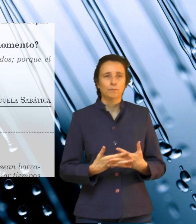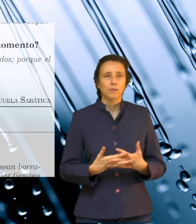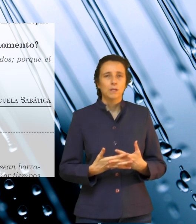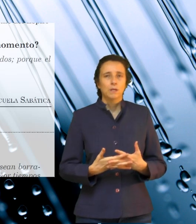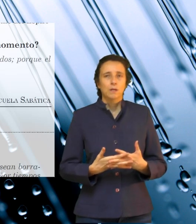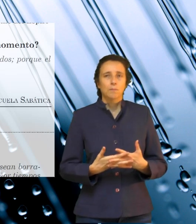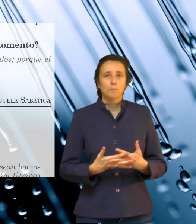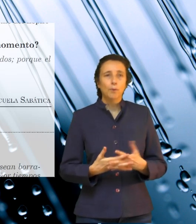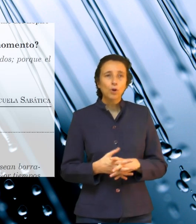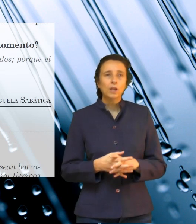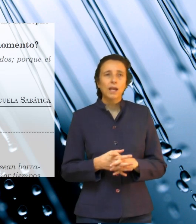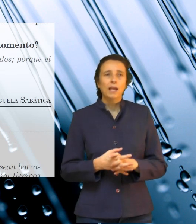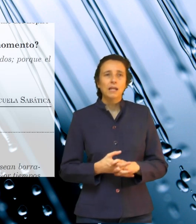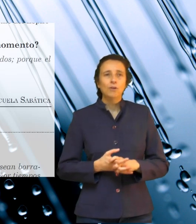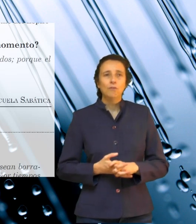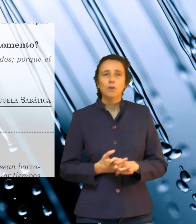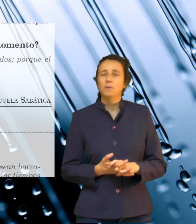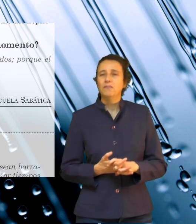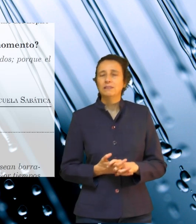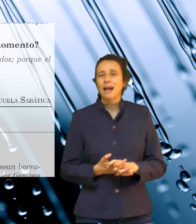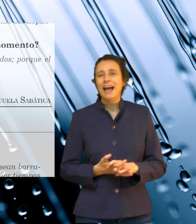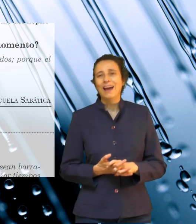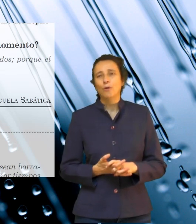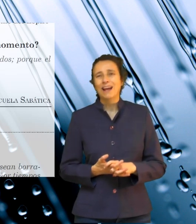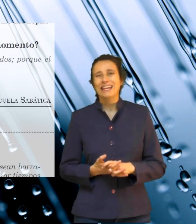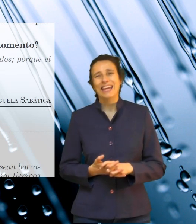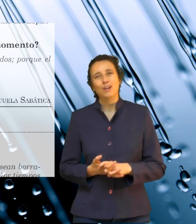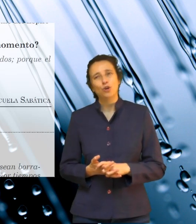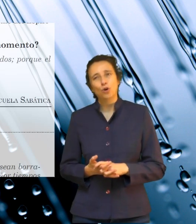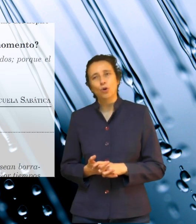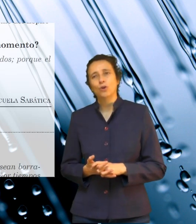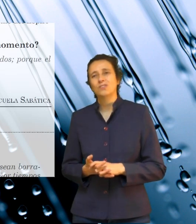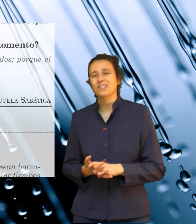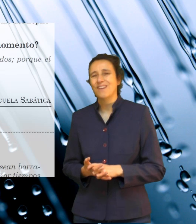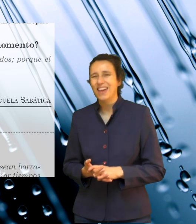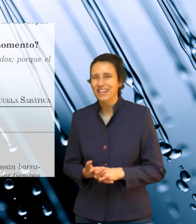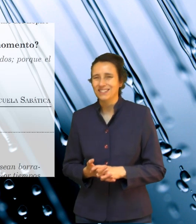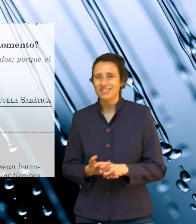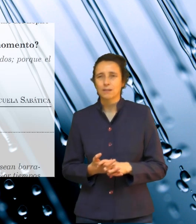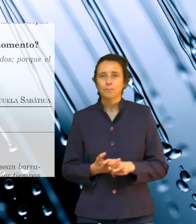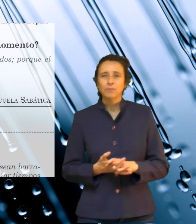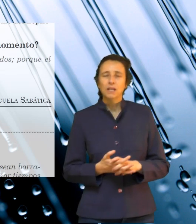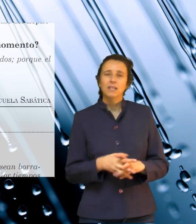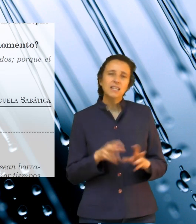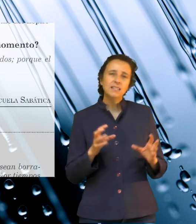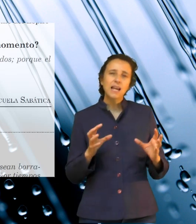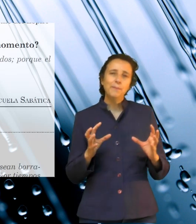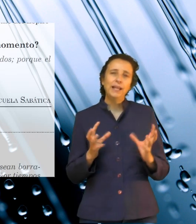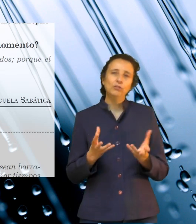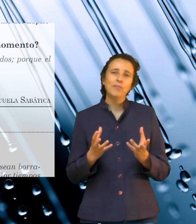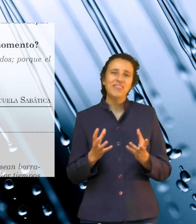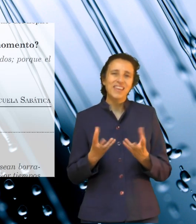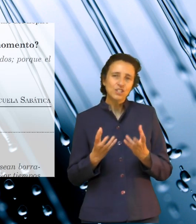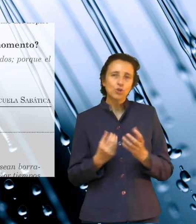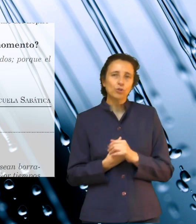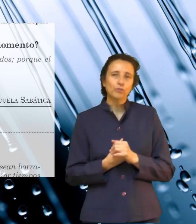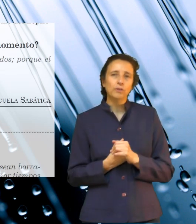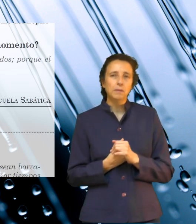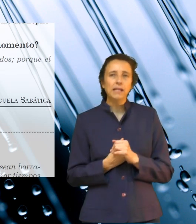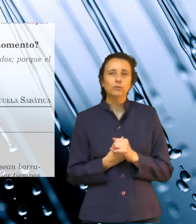preparados, porque el Hijo del Hombre vendrá a la hora que no sabéis. Y este elemento